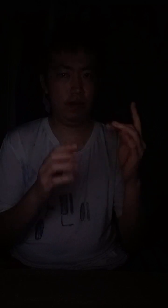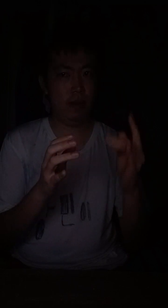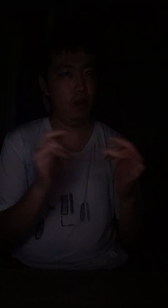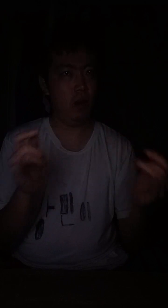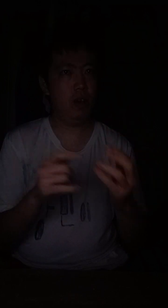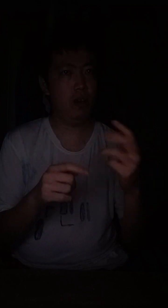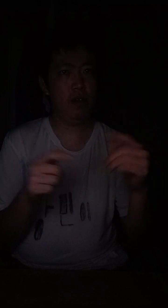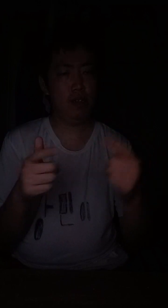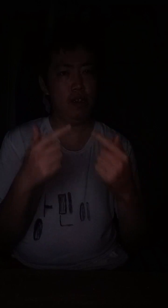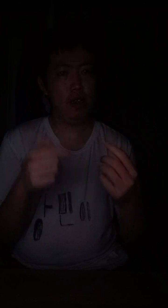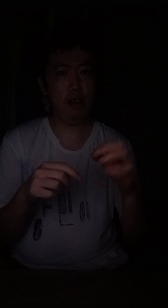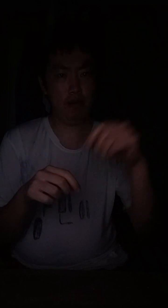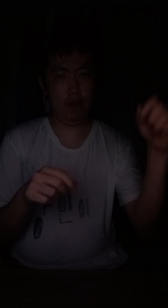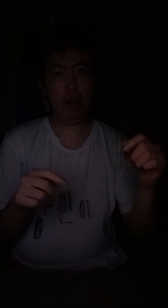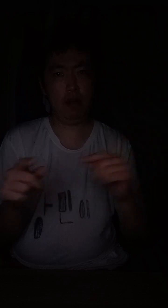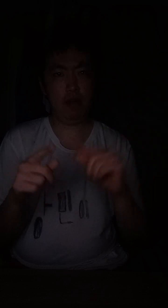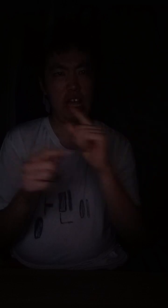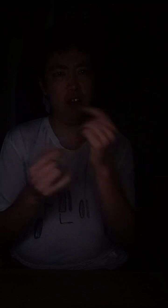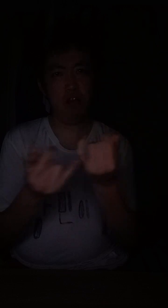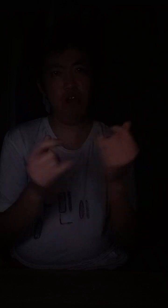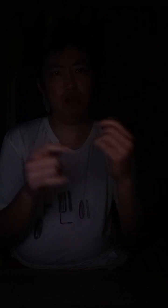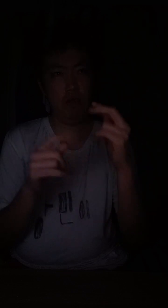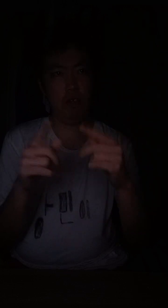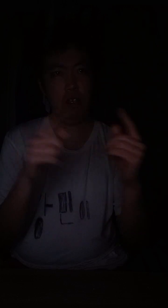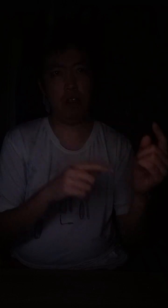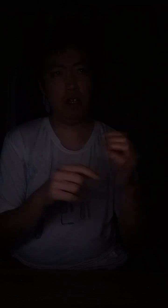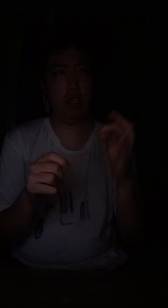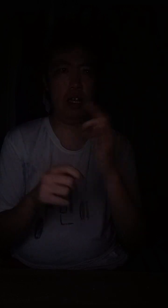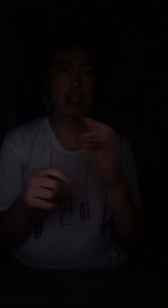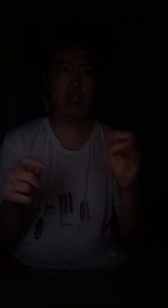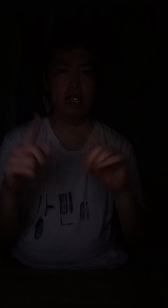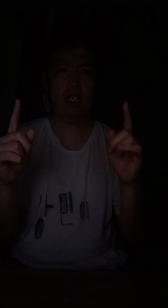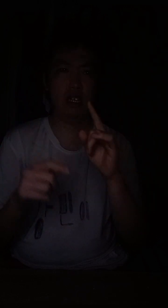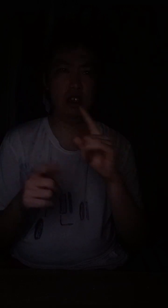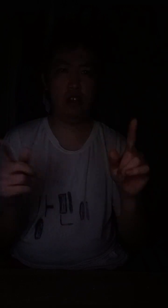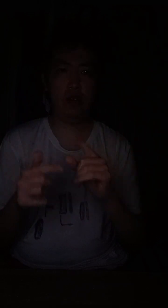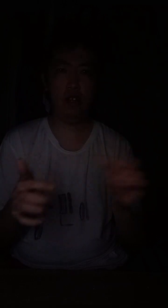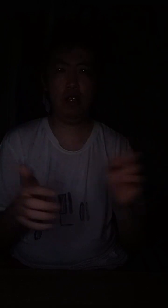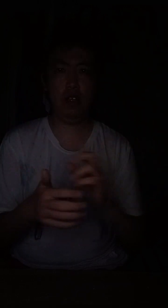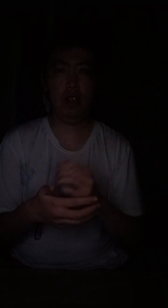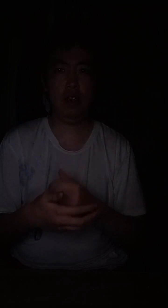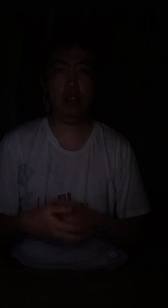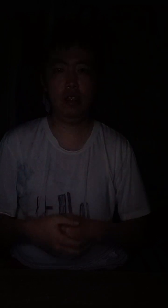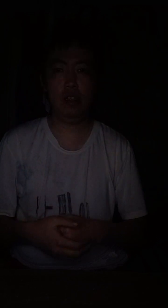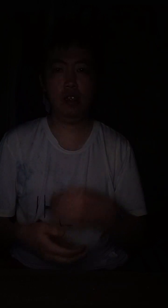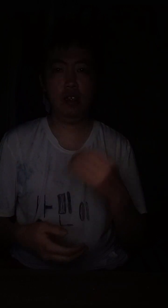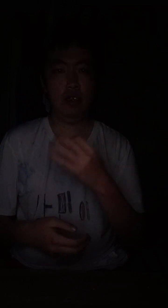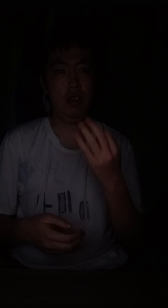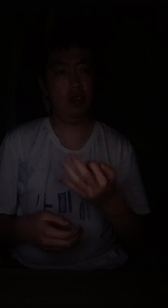여사가 받은 명품백을 파우치라고 표현했던 게 가장 큰 이유입니다. 최근에 많은 논란이 되고